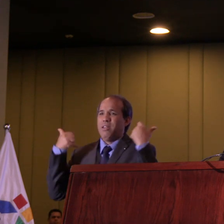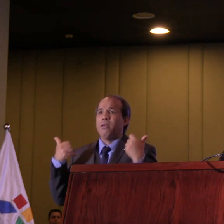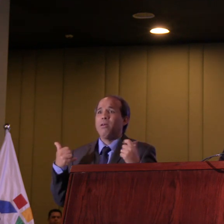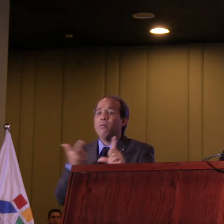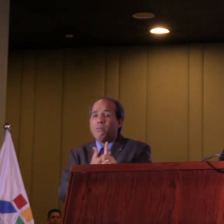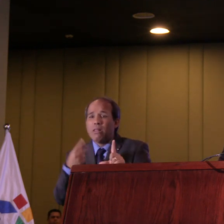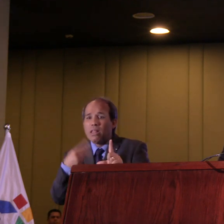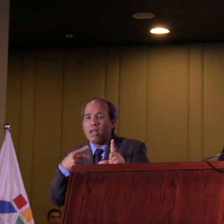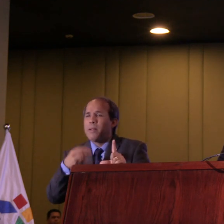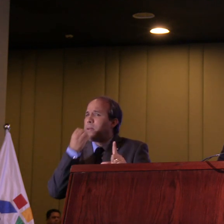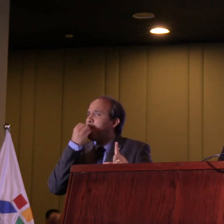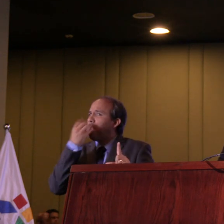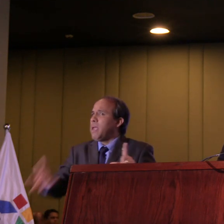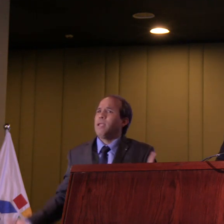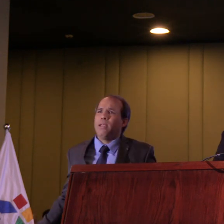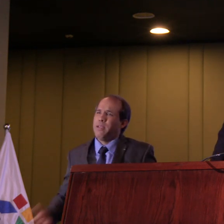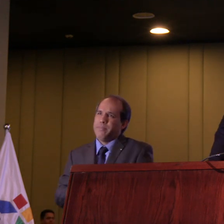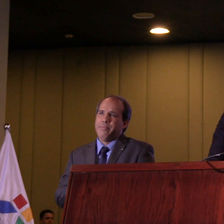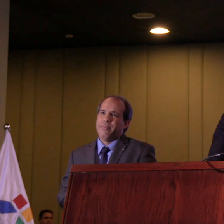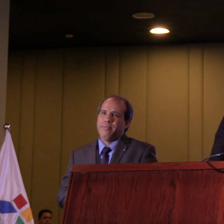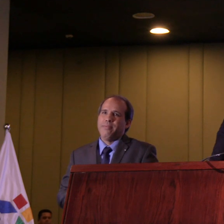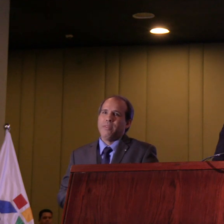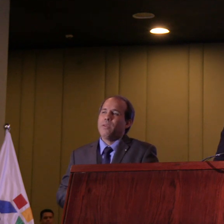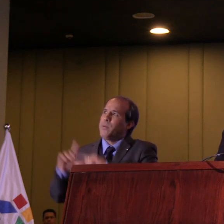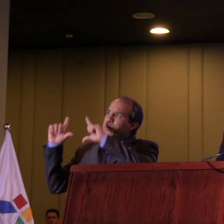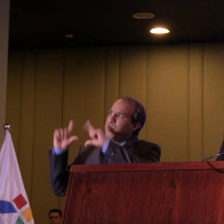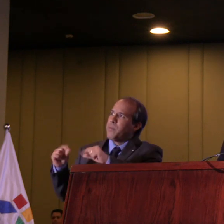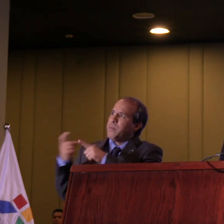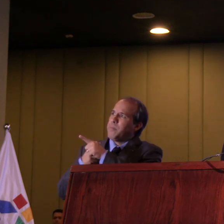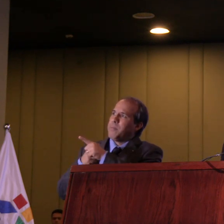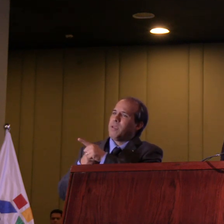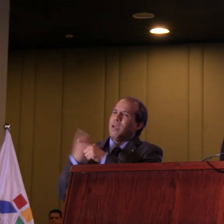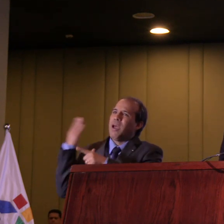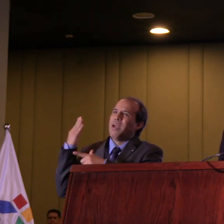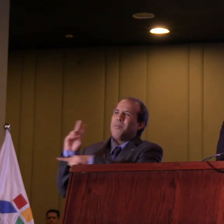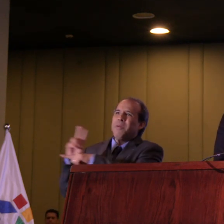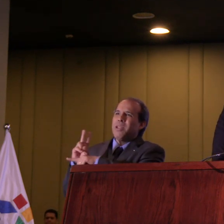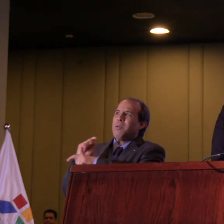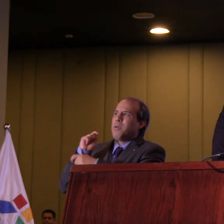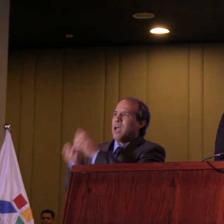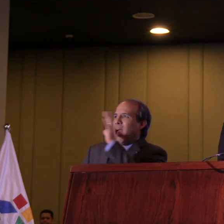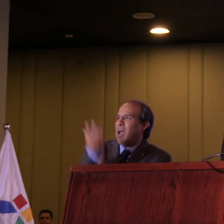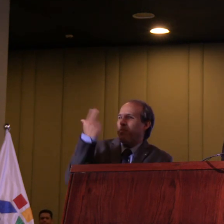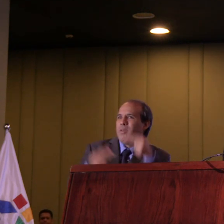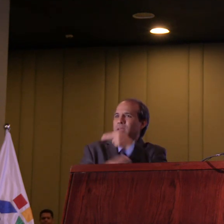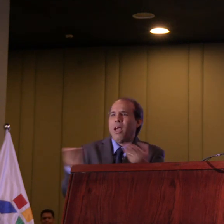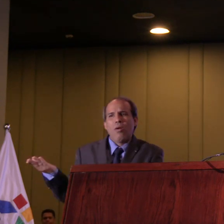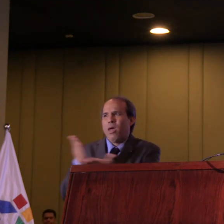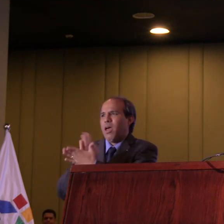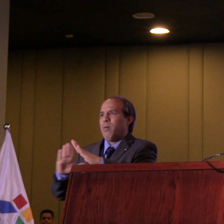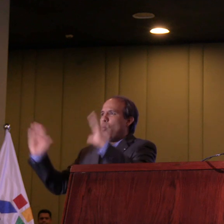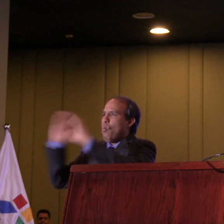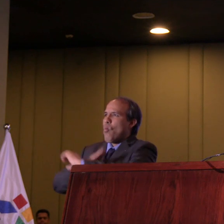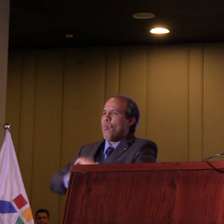ministro Bento Albuquerque. A amortização dos empréstimos tomados para a construção da usina abrirá um amplo leque de